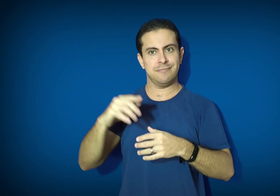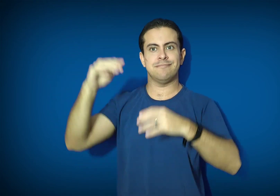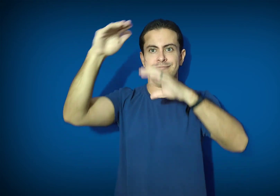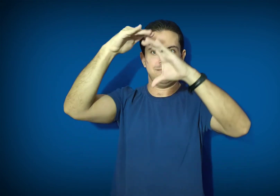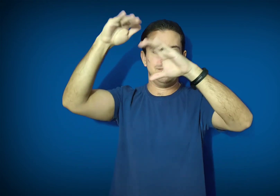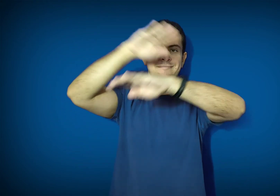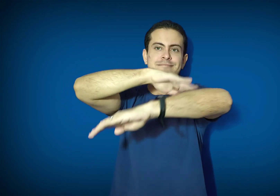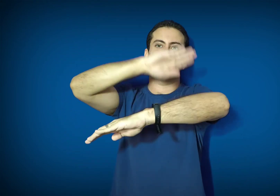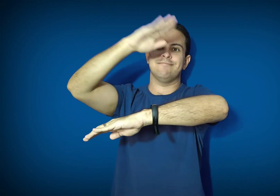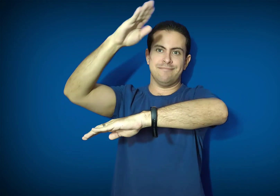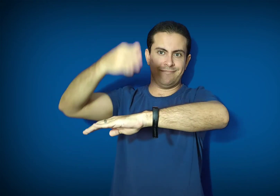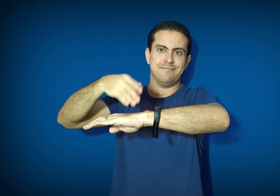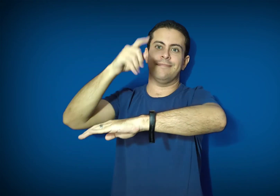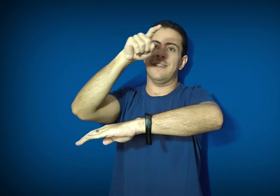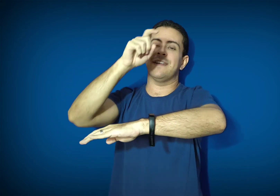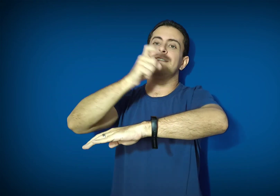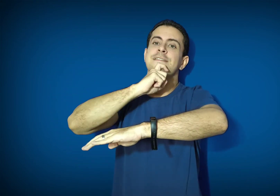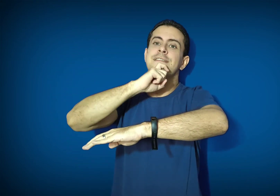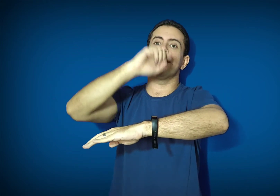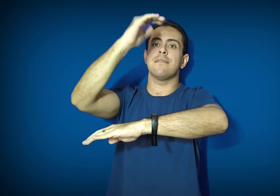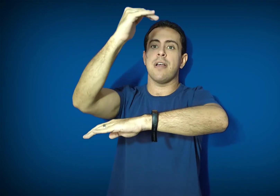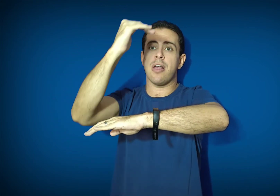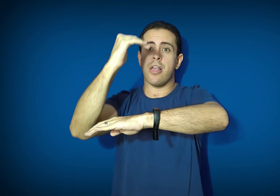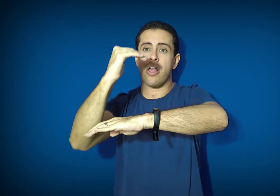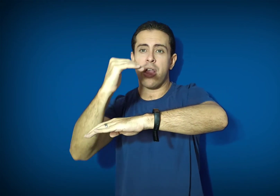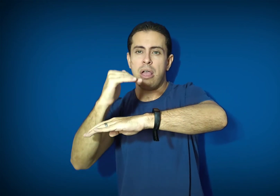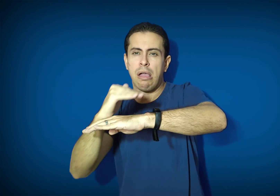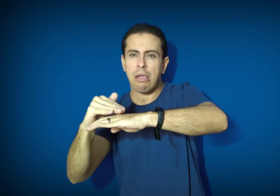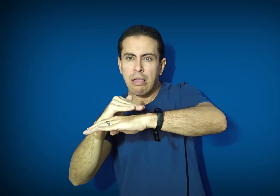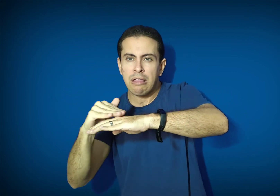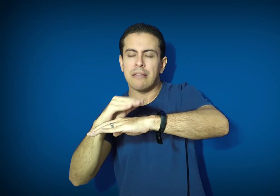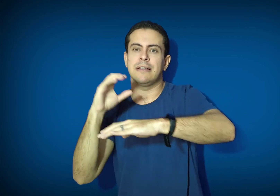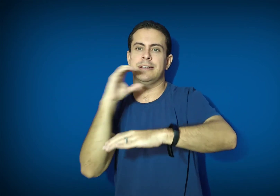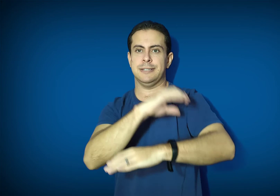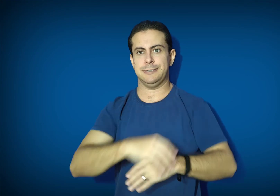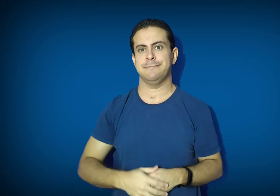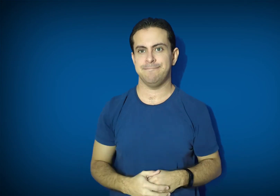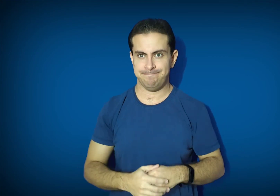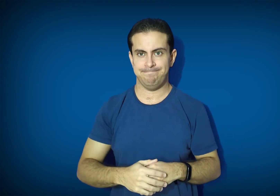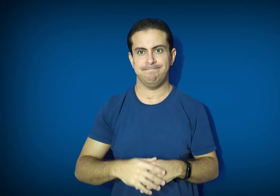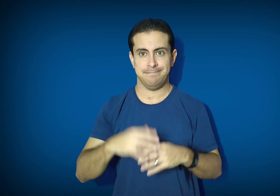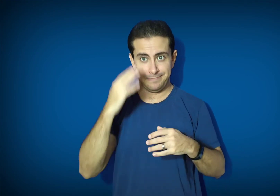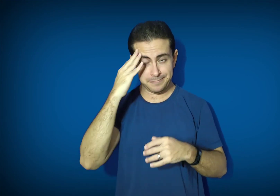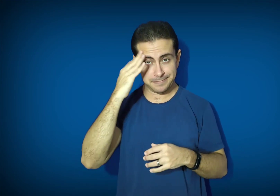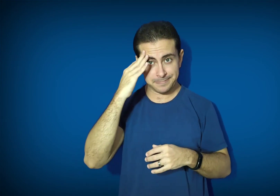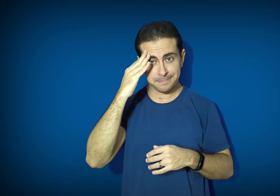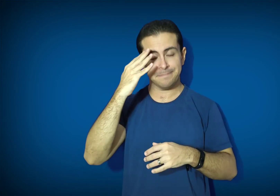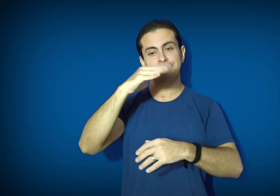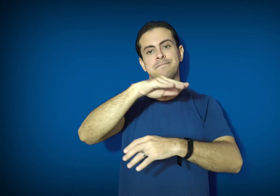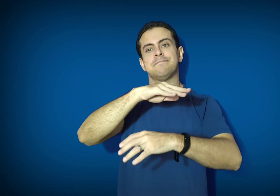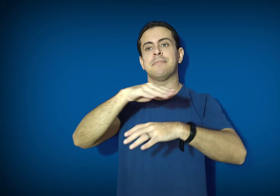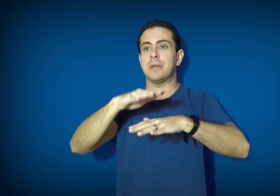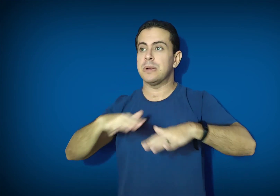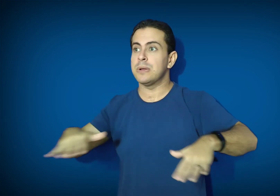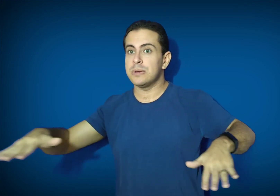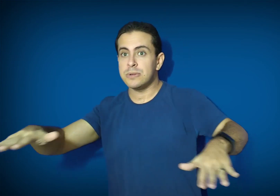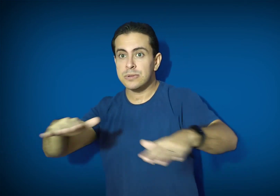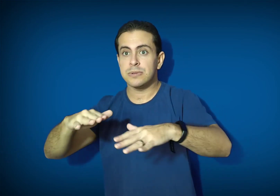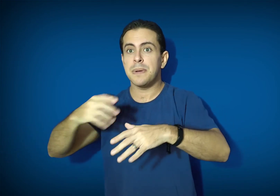altura do lugar ao nível do mar. Então, numa montanha, numa serra, quanto mais alto vai ficando